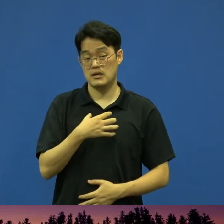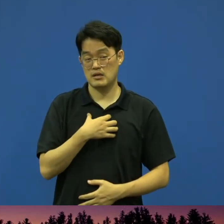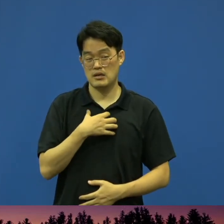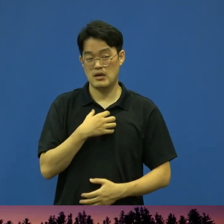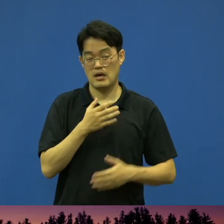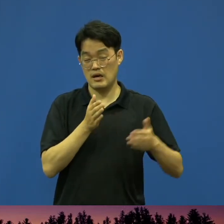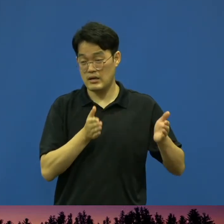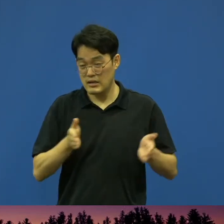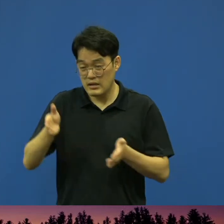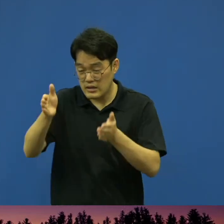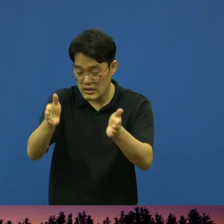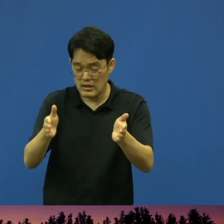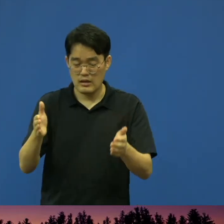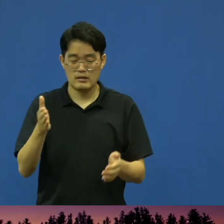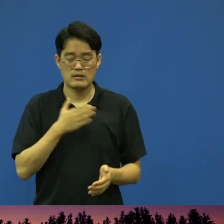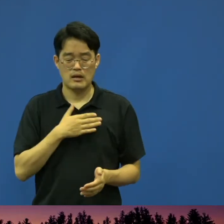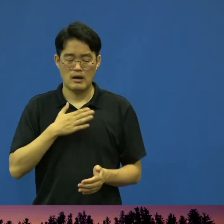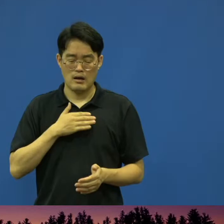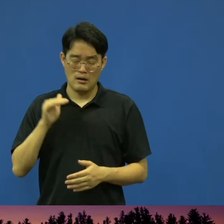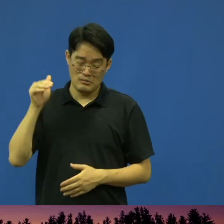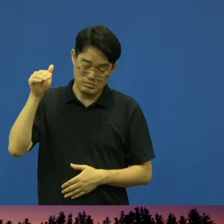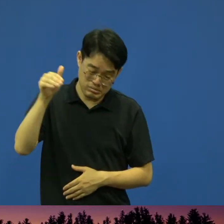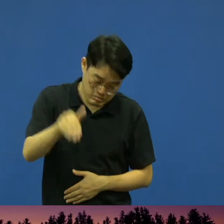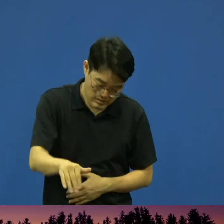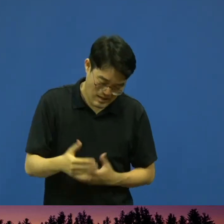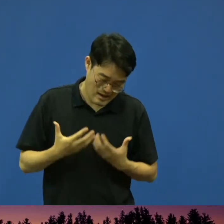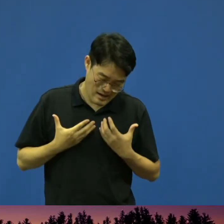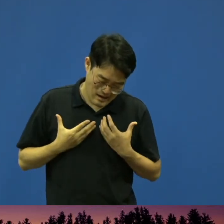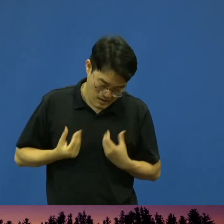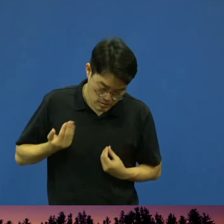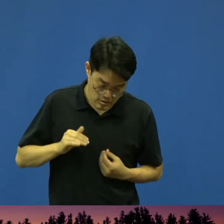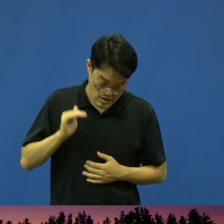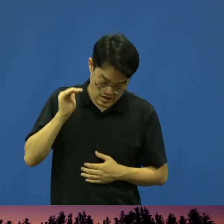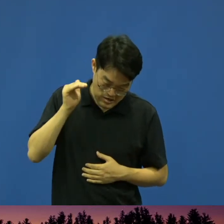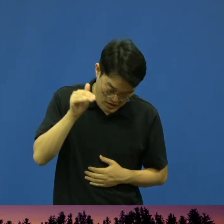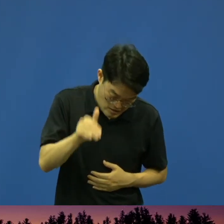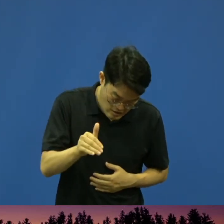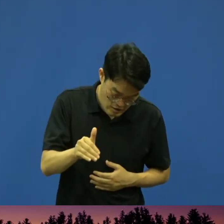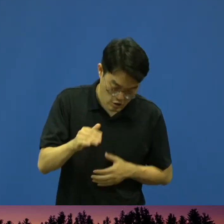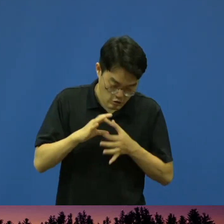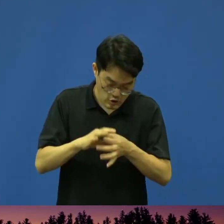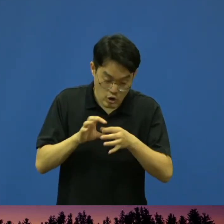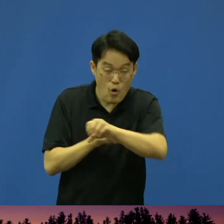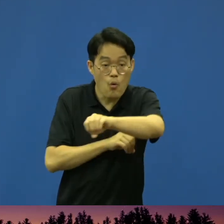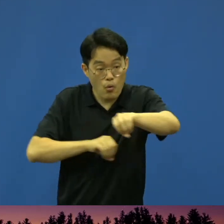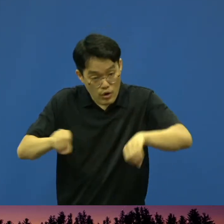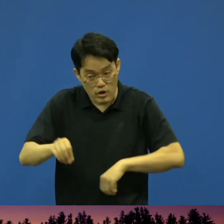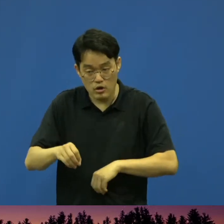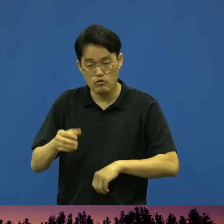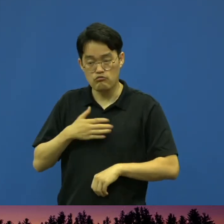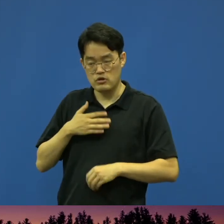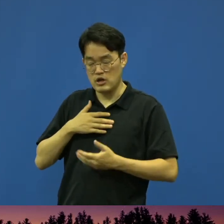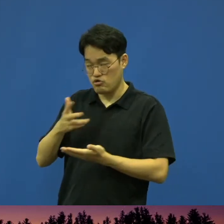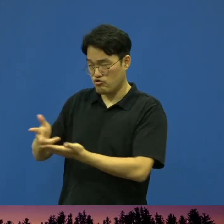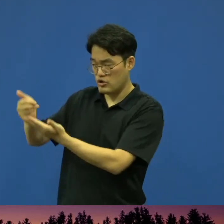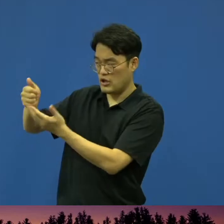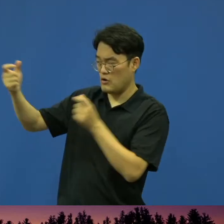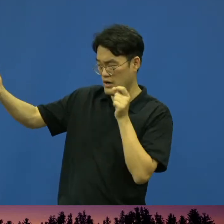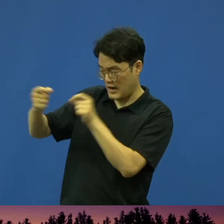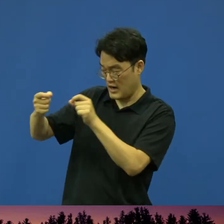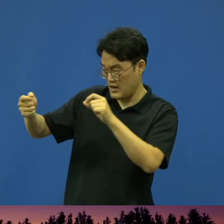그 길은 주님께로 가는 길입니다. 위기는 주님께로 가는 지름길임을 기억해야 합니다. 위기는 주님께로